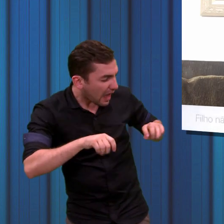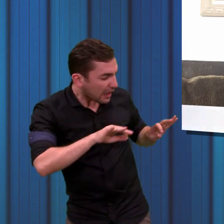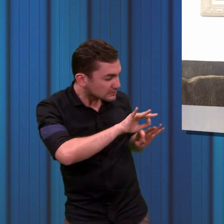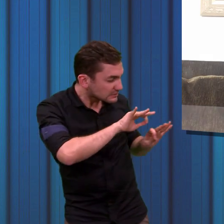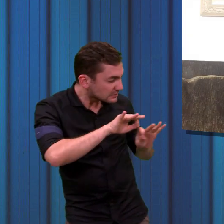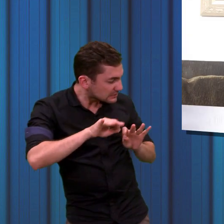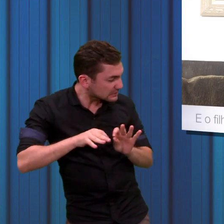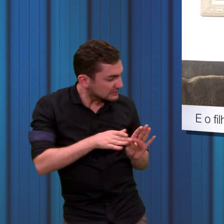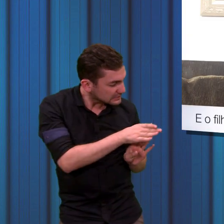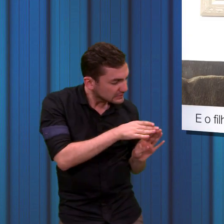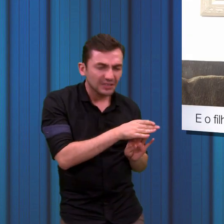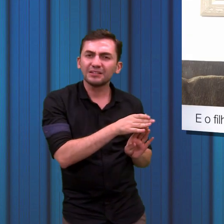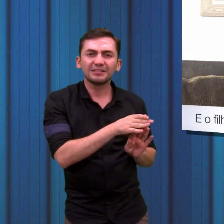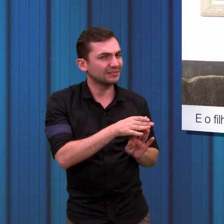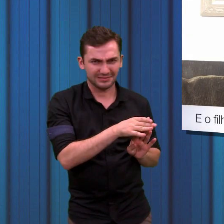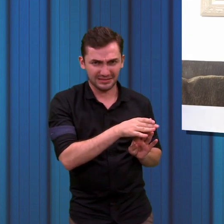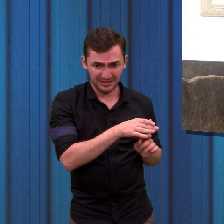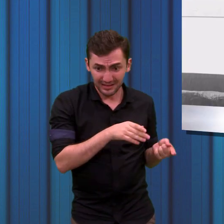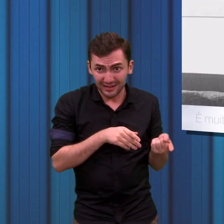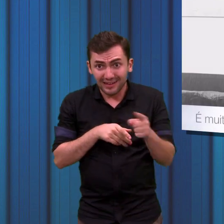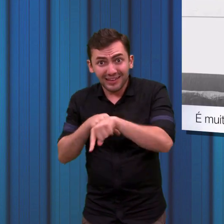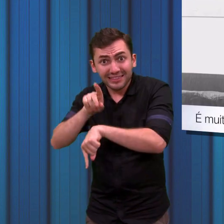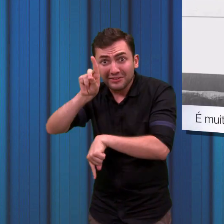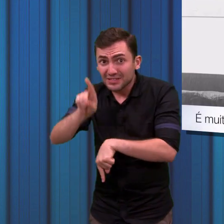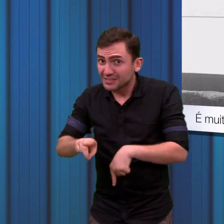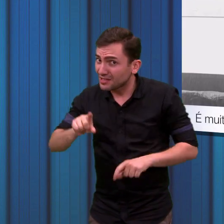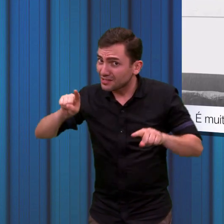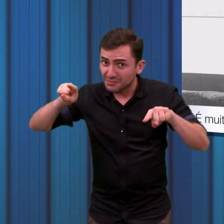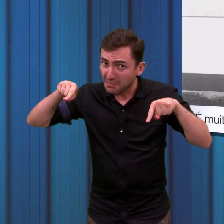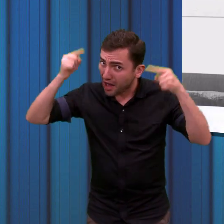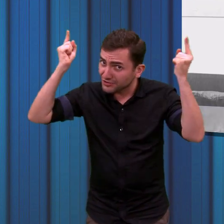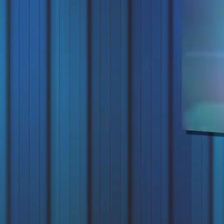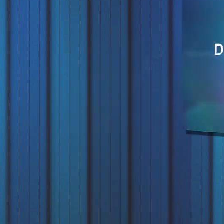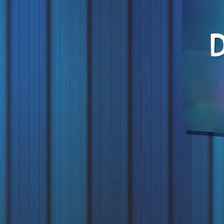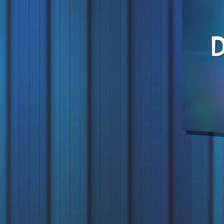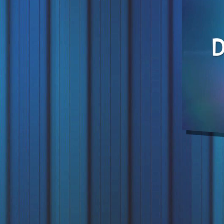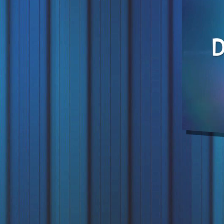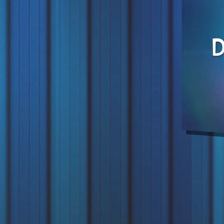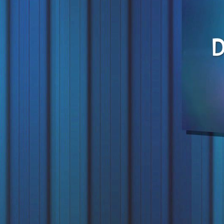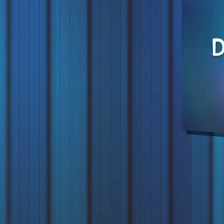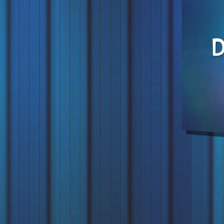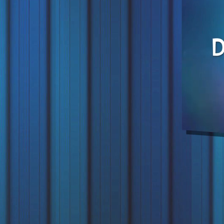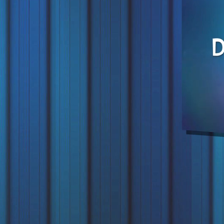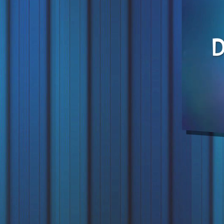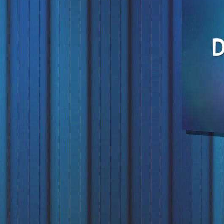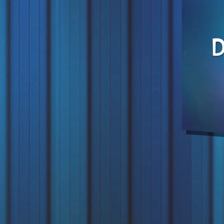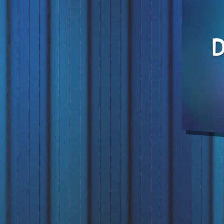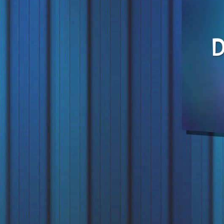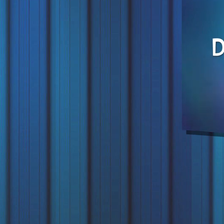de instruções. E o filho deficiente, então, é muito mais difícil.